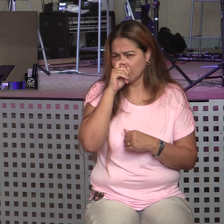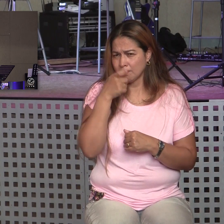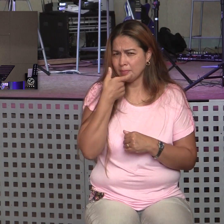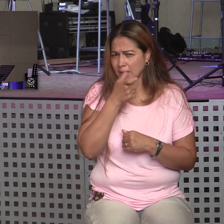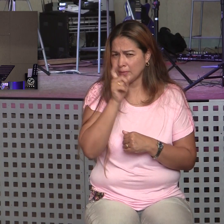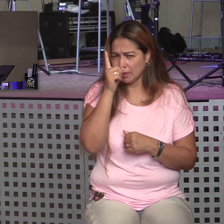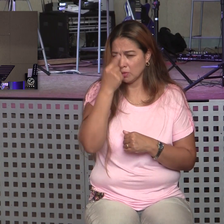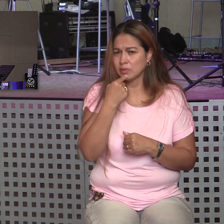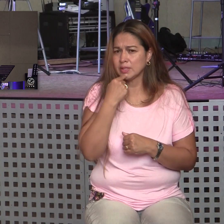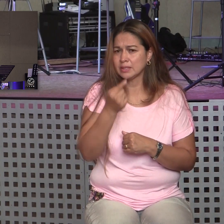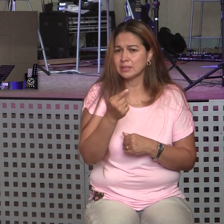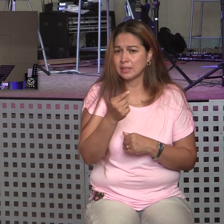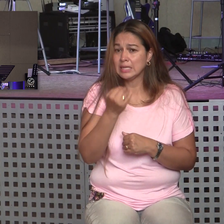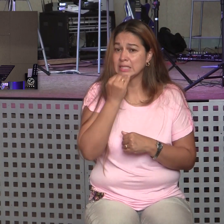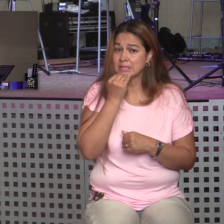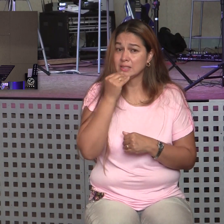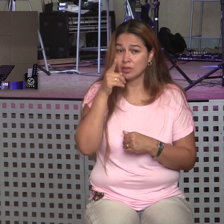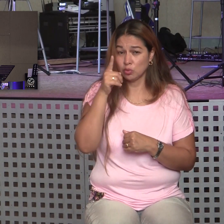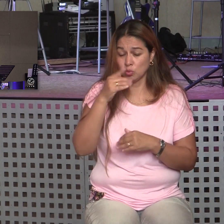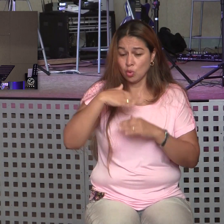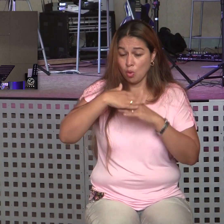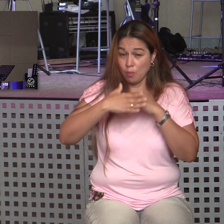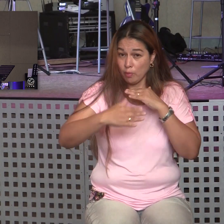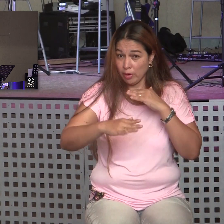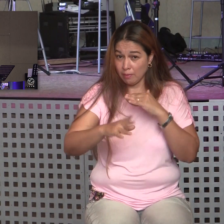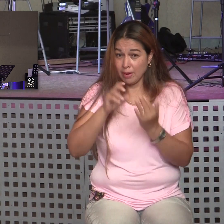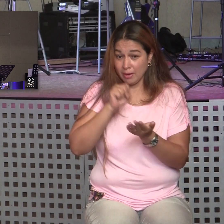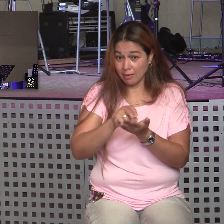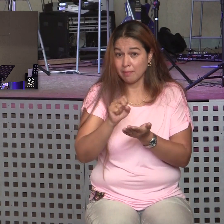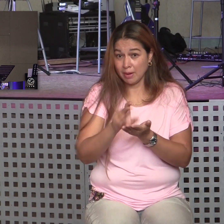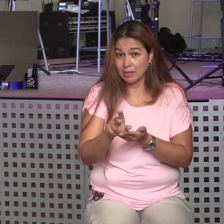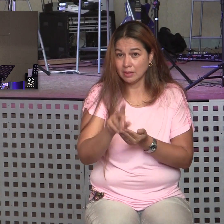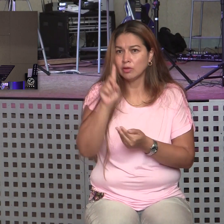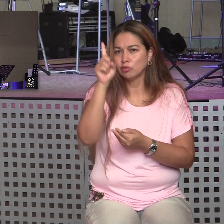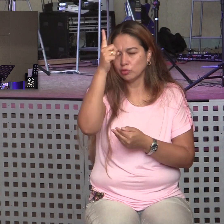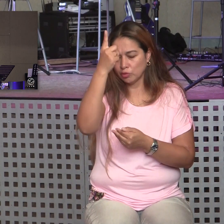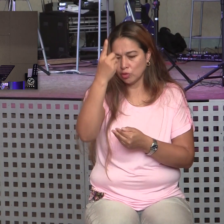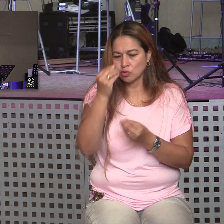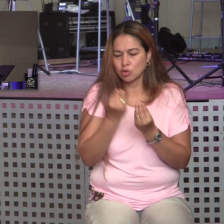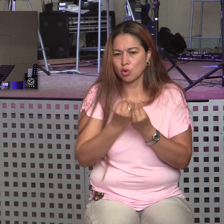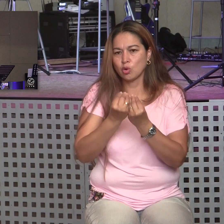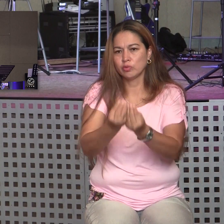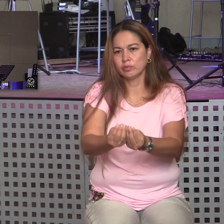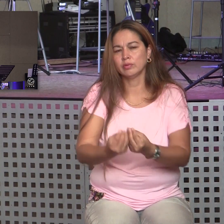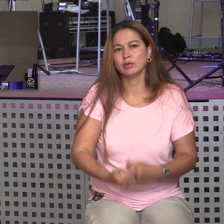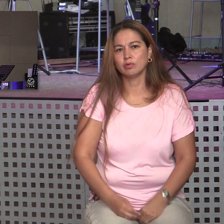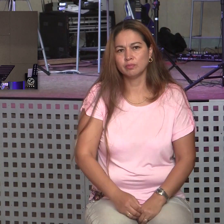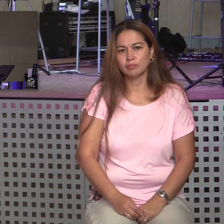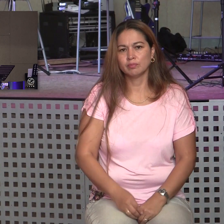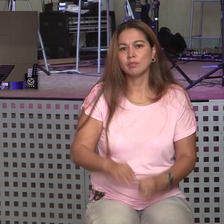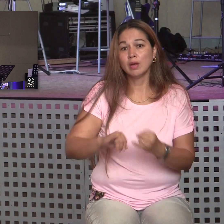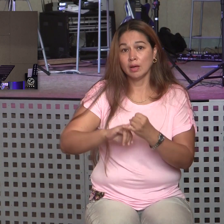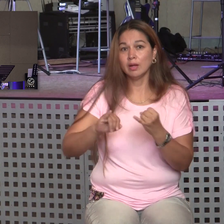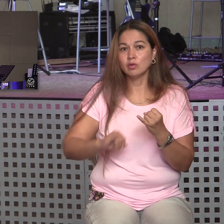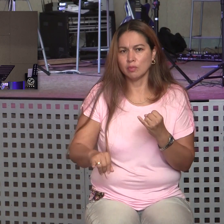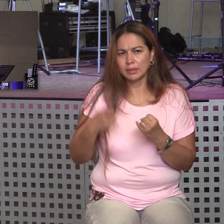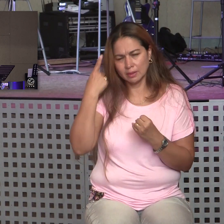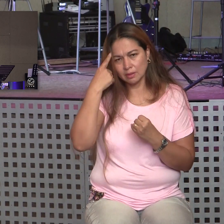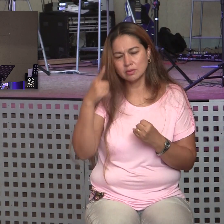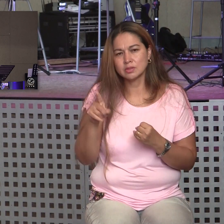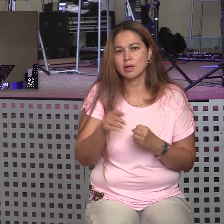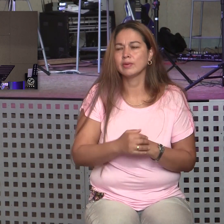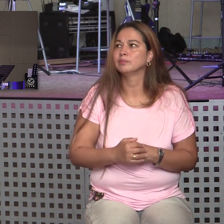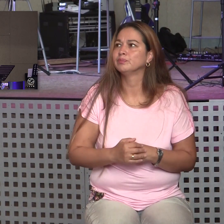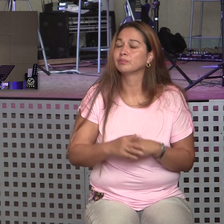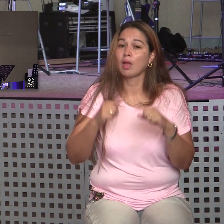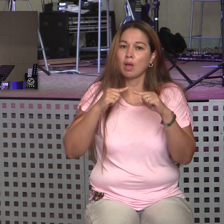yo estaré contigo. Y eso la tormenta tiene que saberlo. Voy muy rápido. Segundo